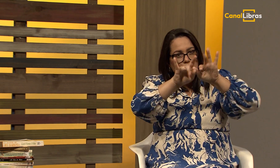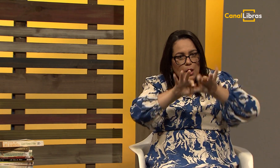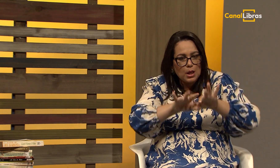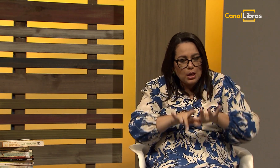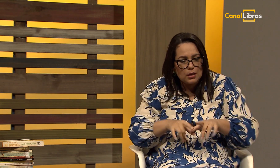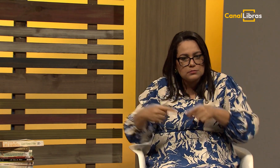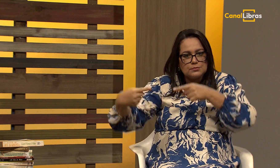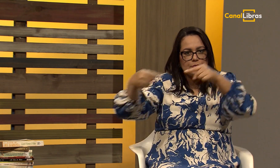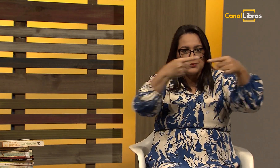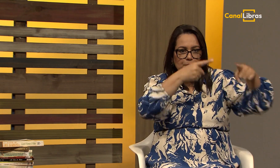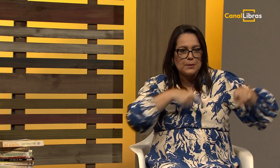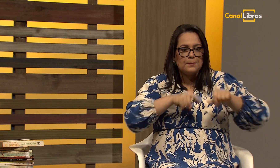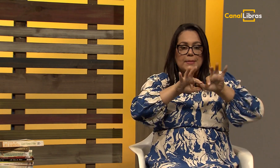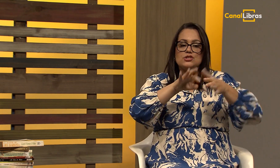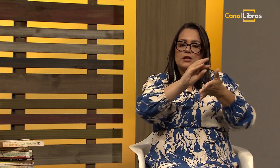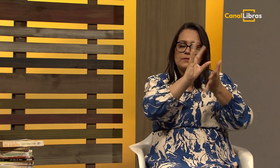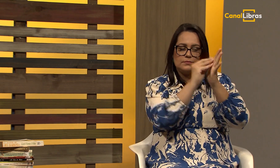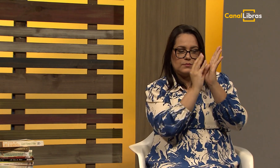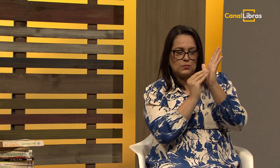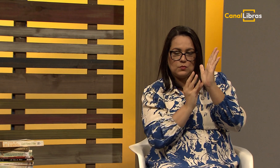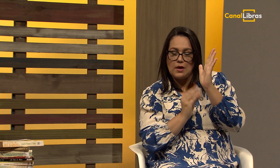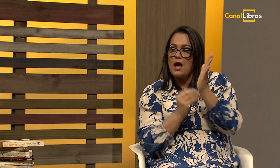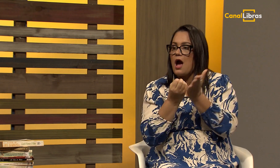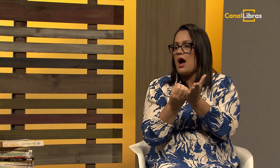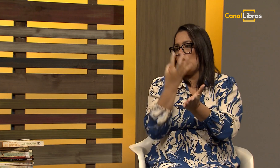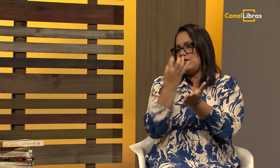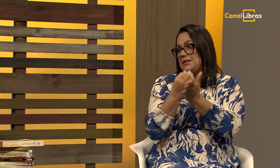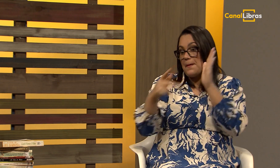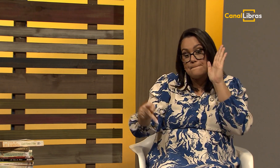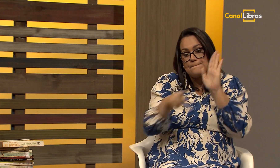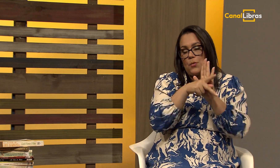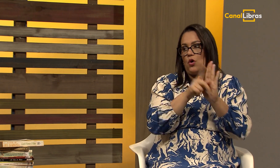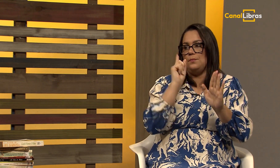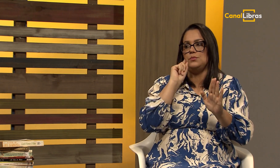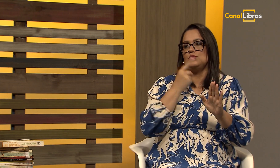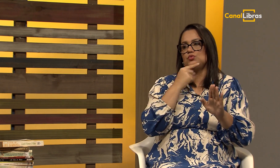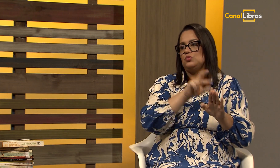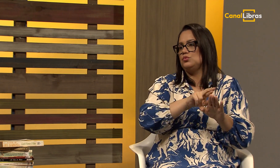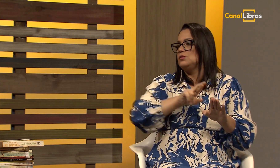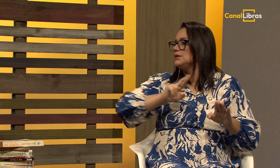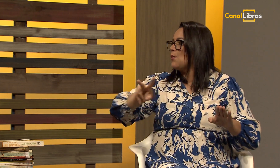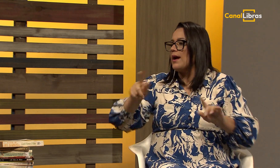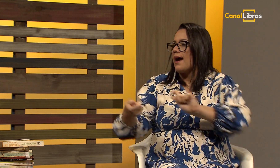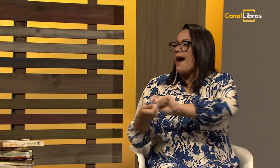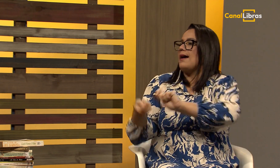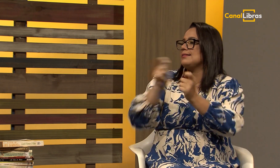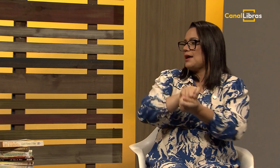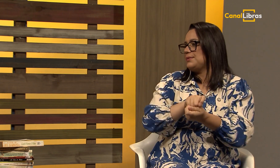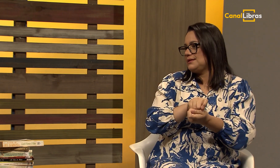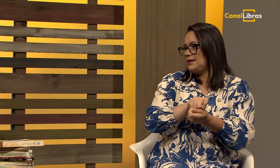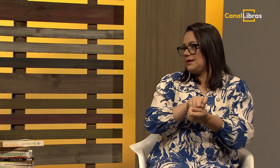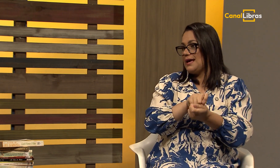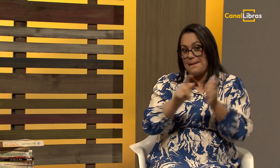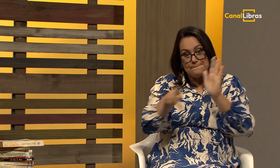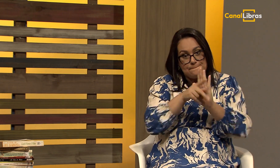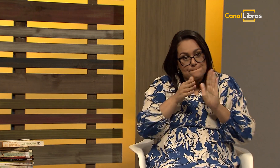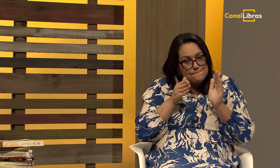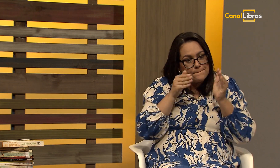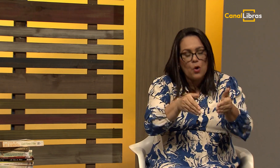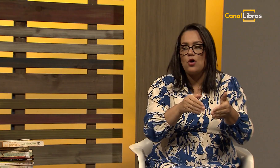trabalho focado na alfabetização própria de surdos, e não um trabalho apenas de adaptação. Estamos